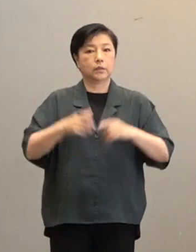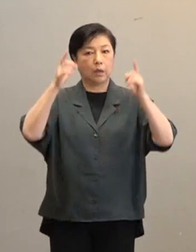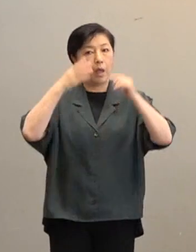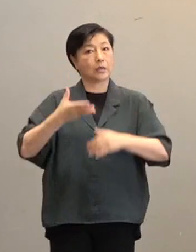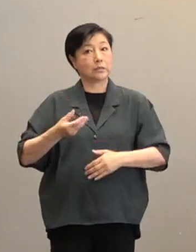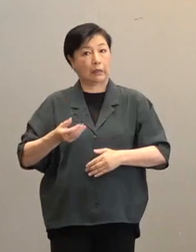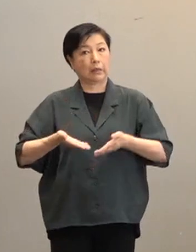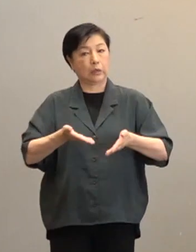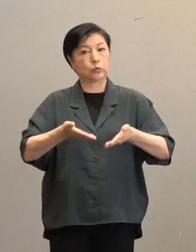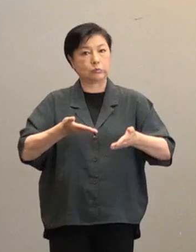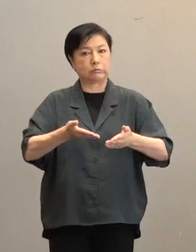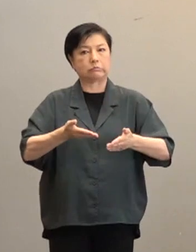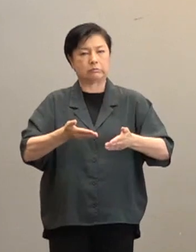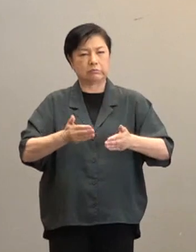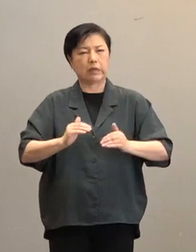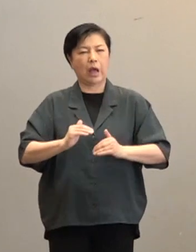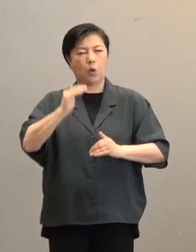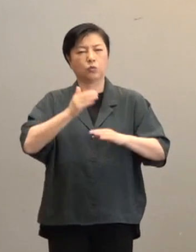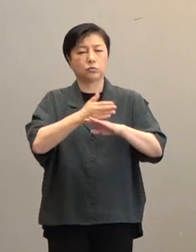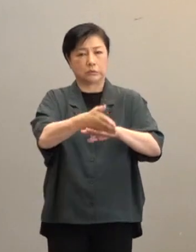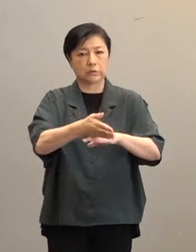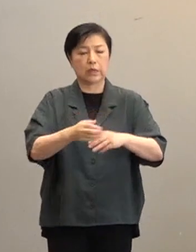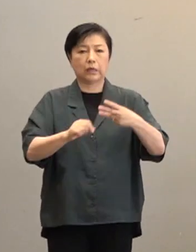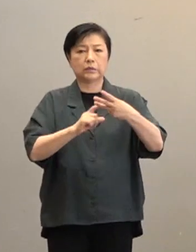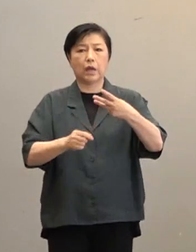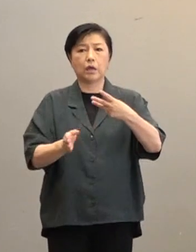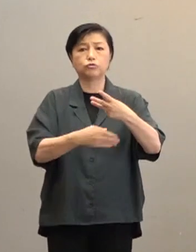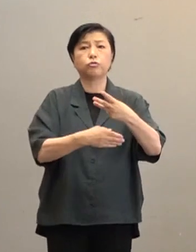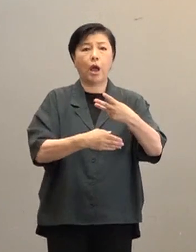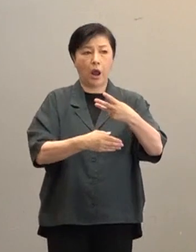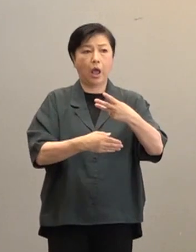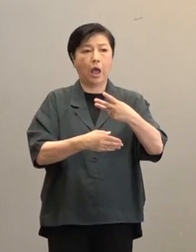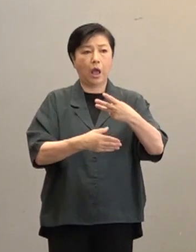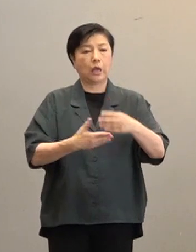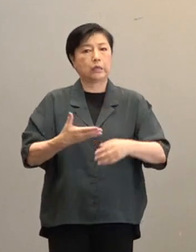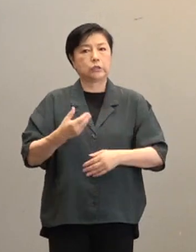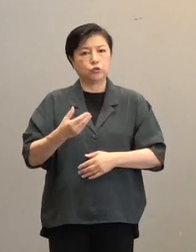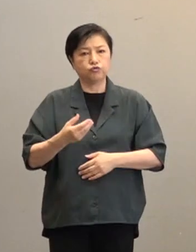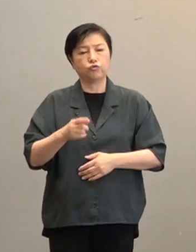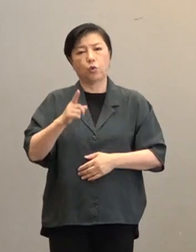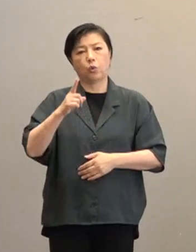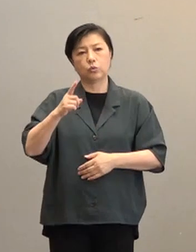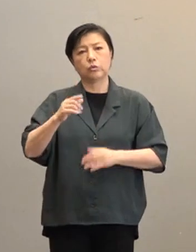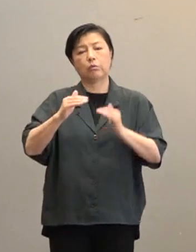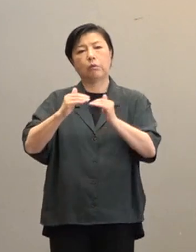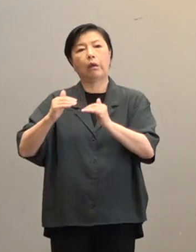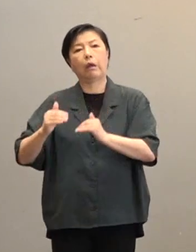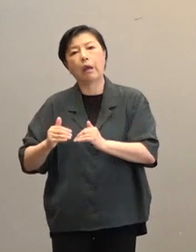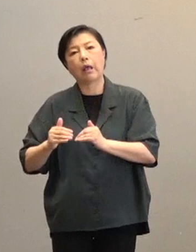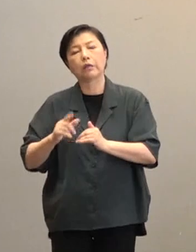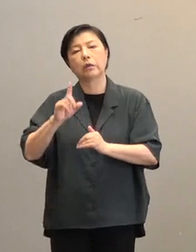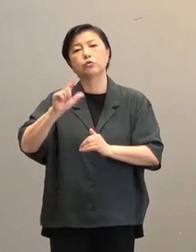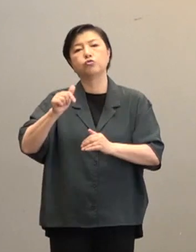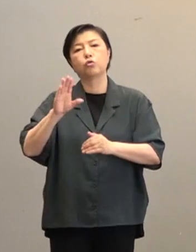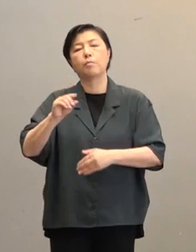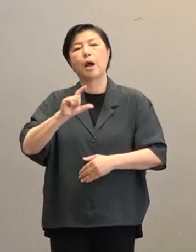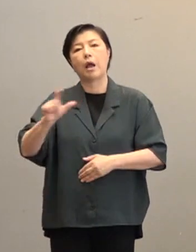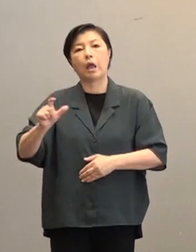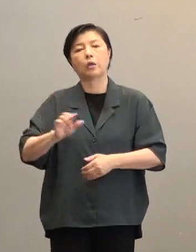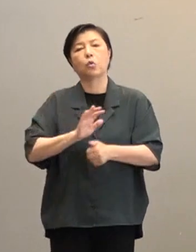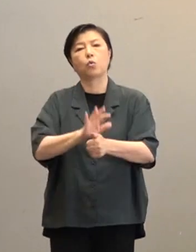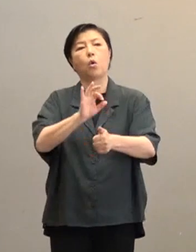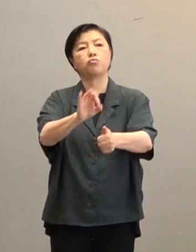供給が過剰となっているために、この3月からは乳牛1頭を減らしたら15万円の交付金を出して、